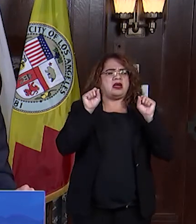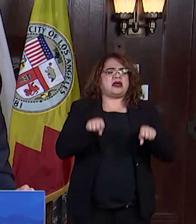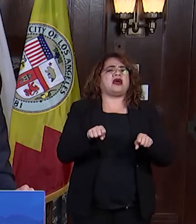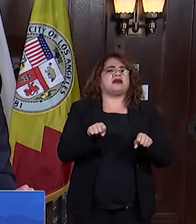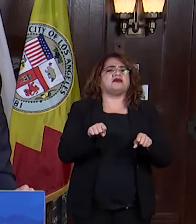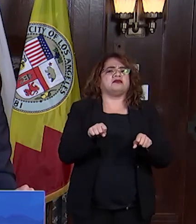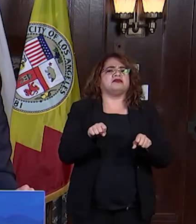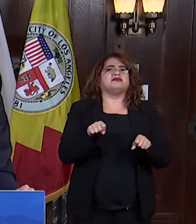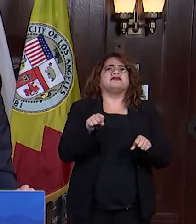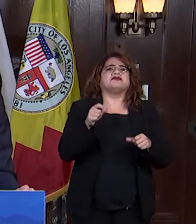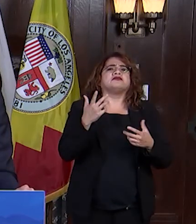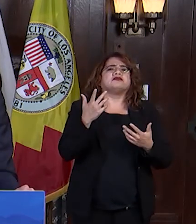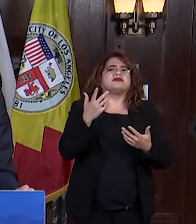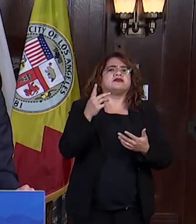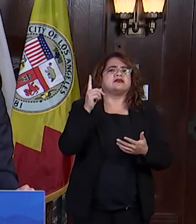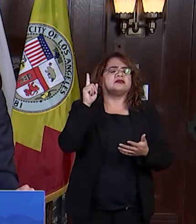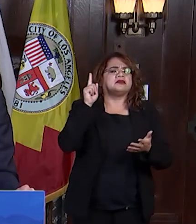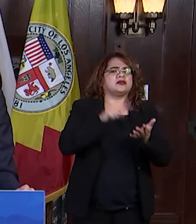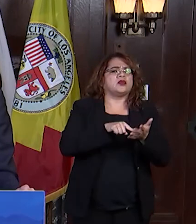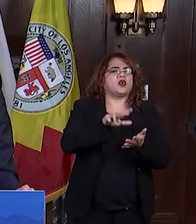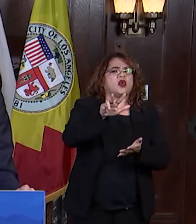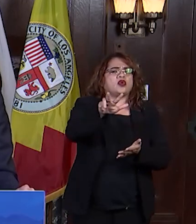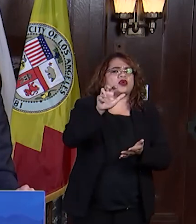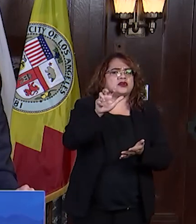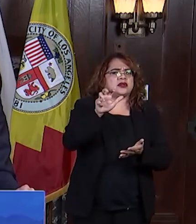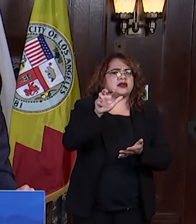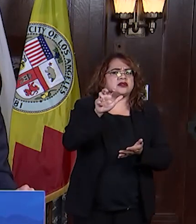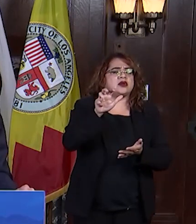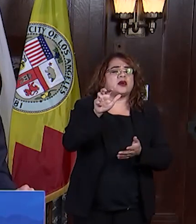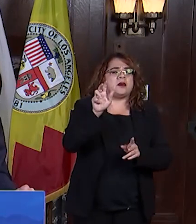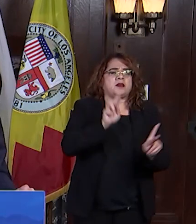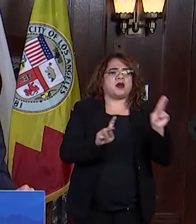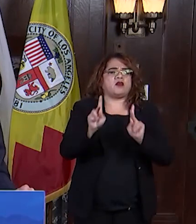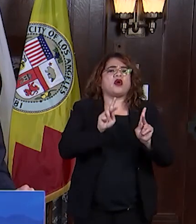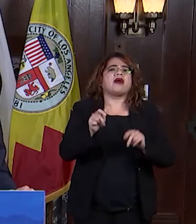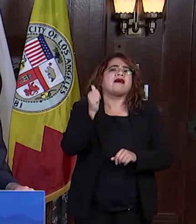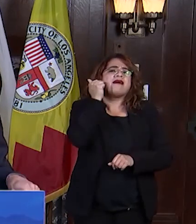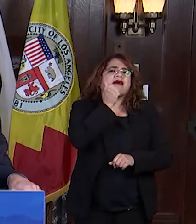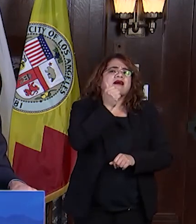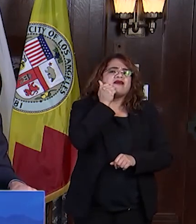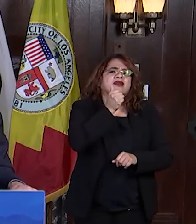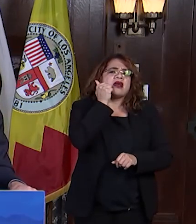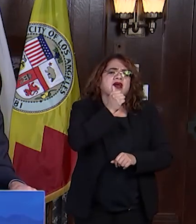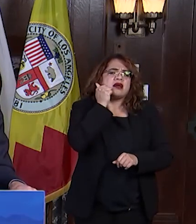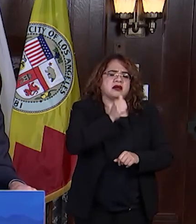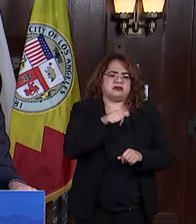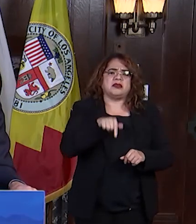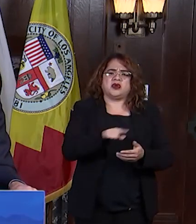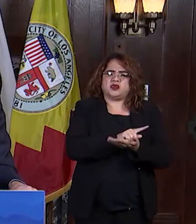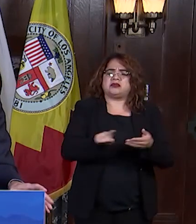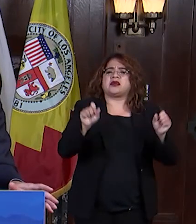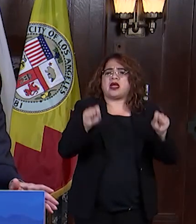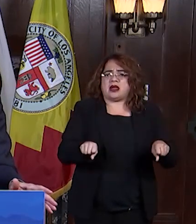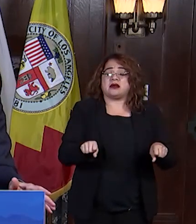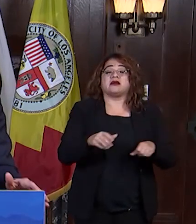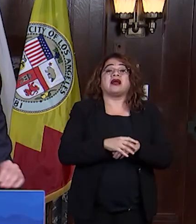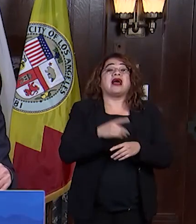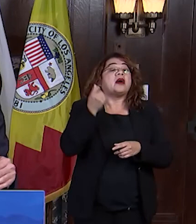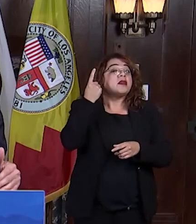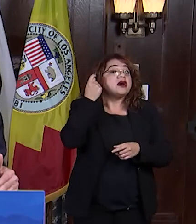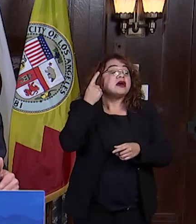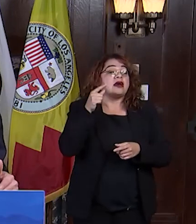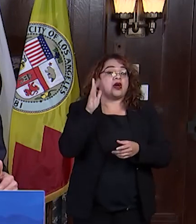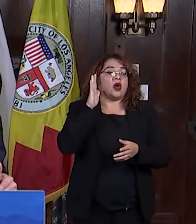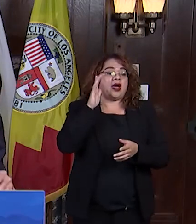de 21,300 personas cada día. Y hoy estoy compartiendo unos cambios en